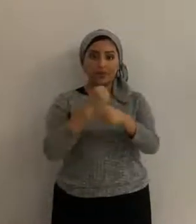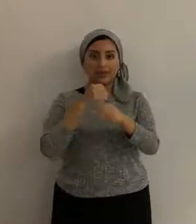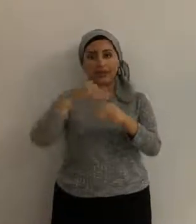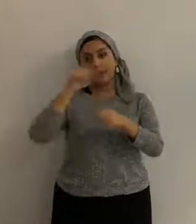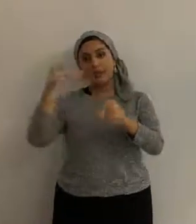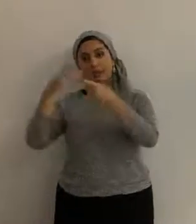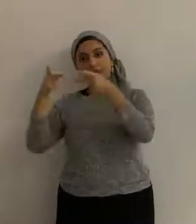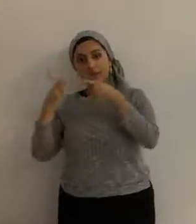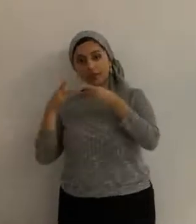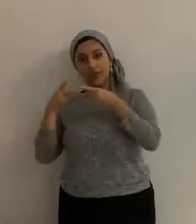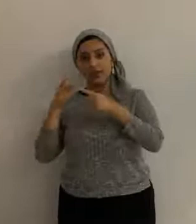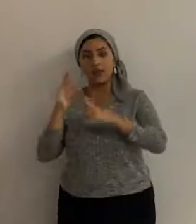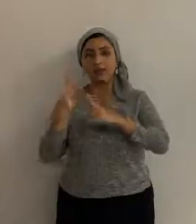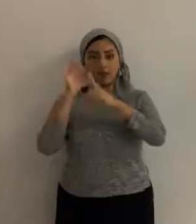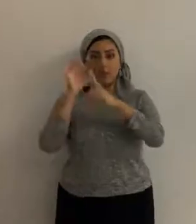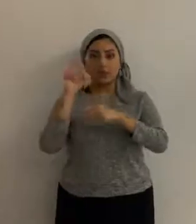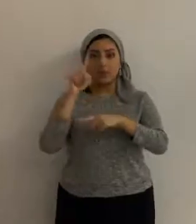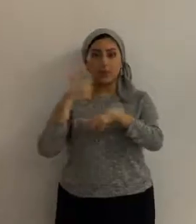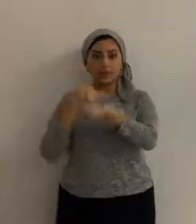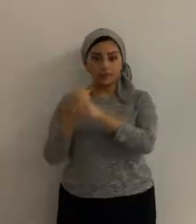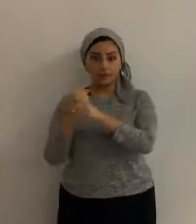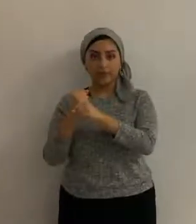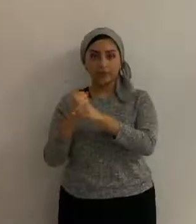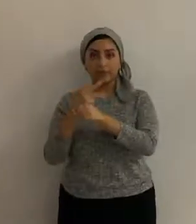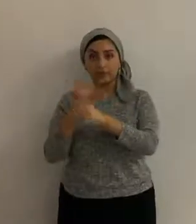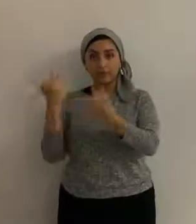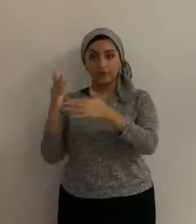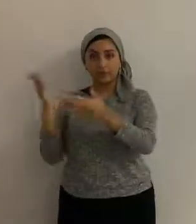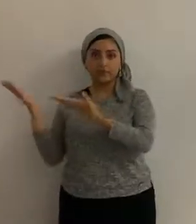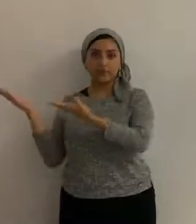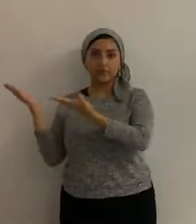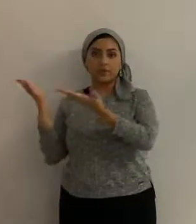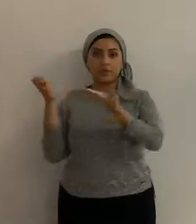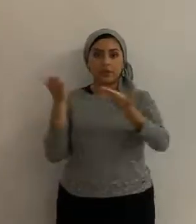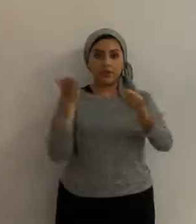silos especiales donde se fabrica y se traslada hacia la obra.